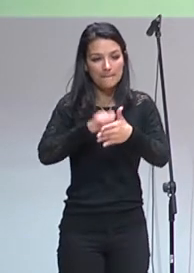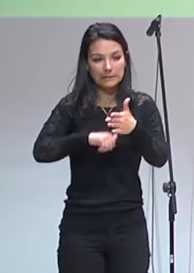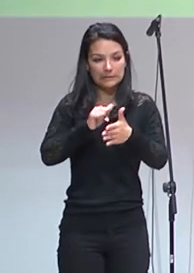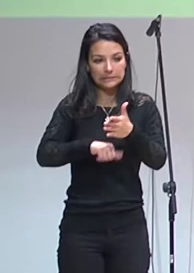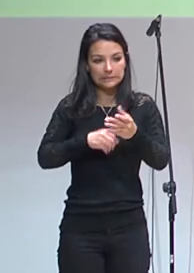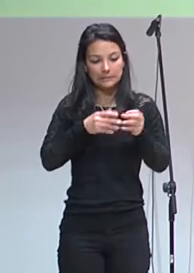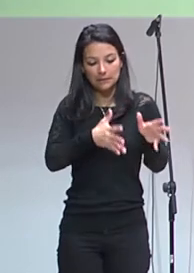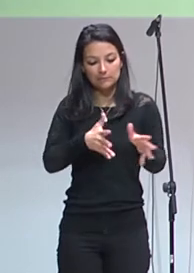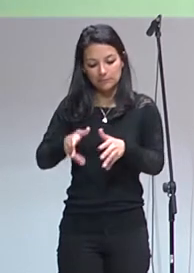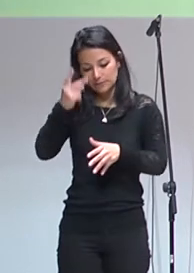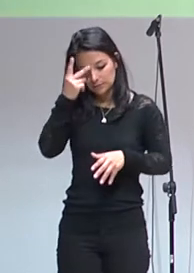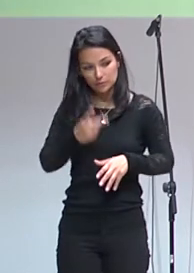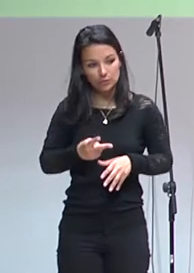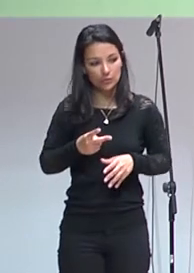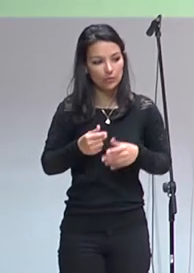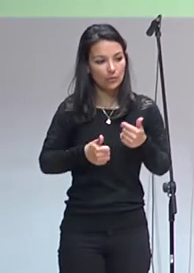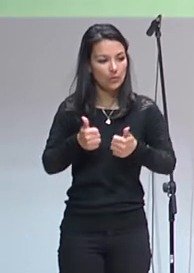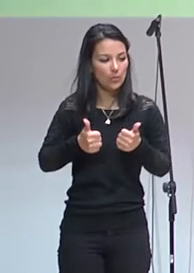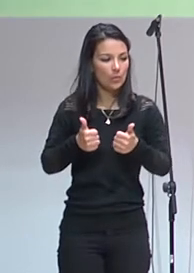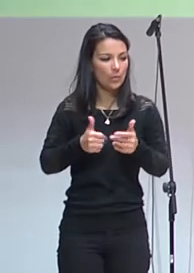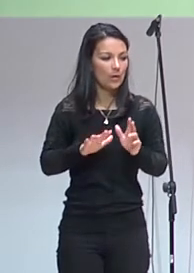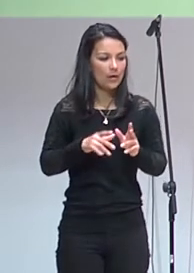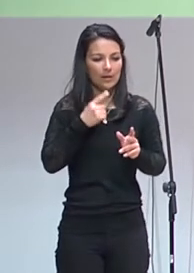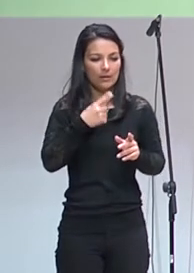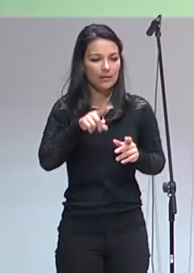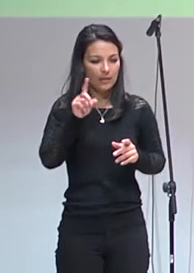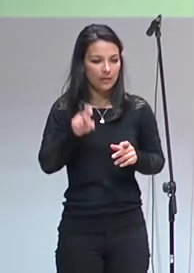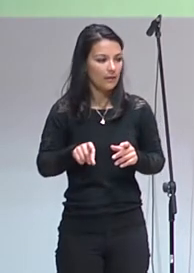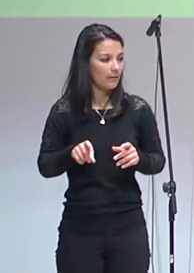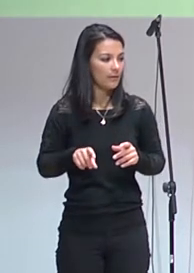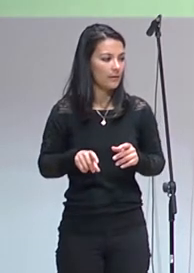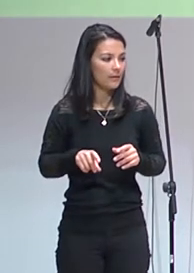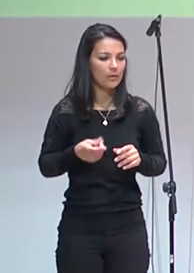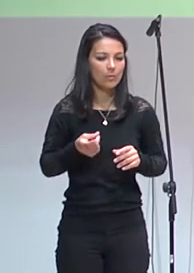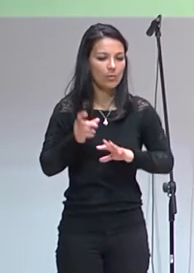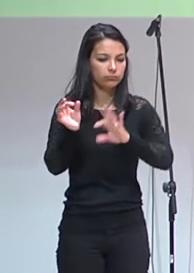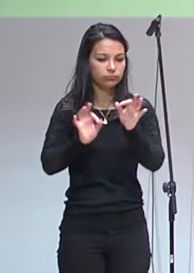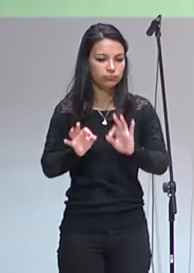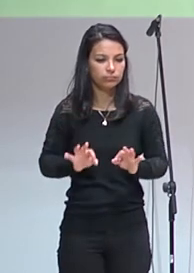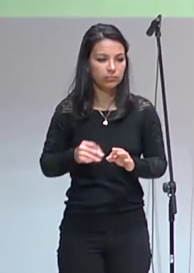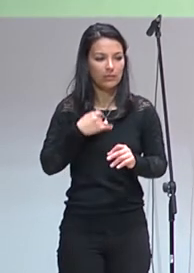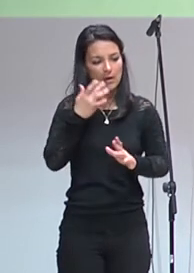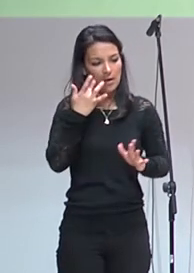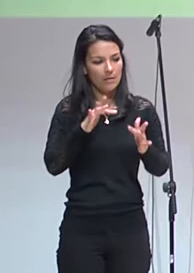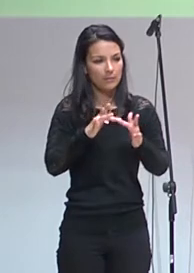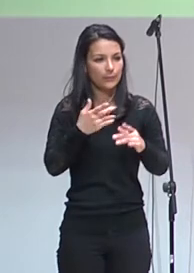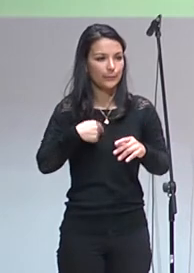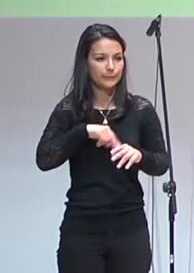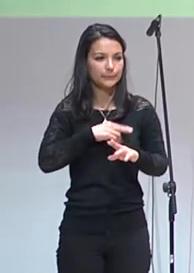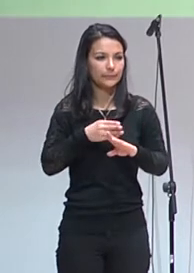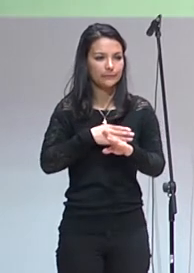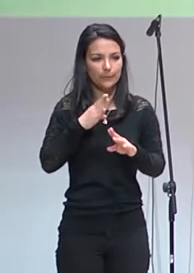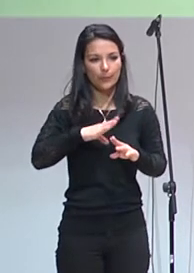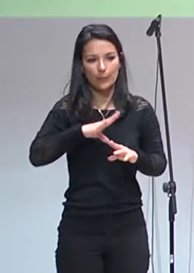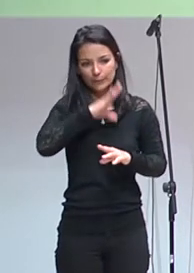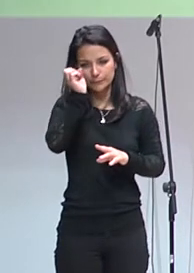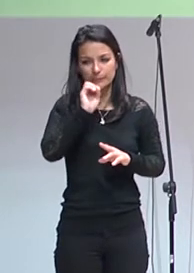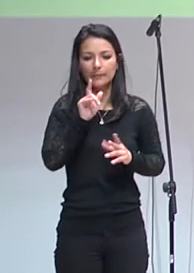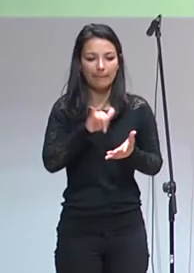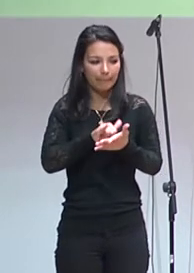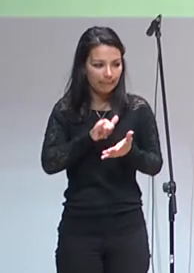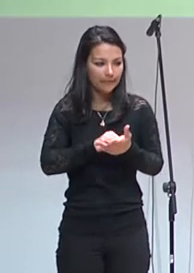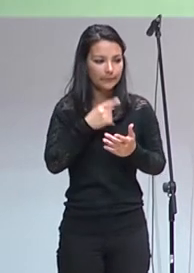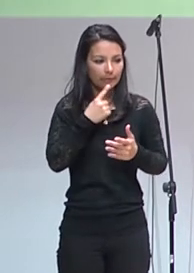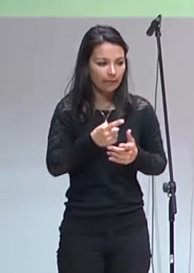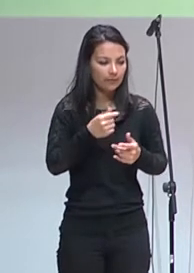la historia es que sea innovador, que sea totalmente diferente a los que estamos acostumbrados a tener